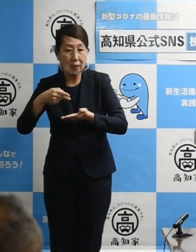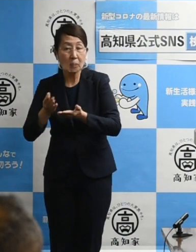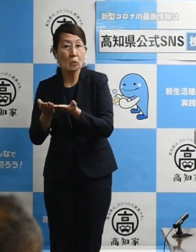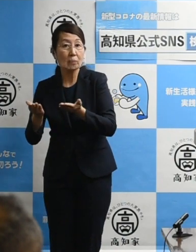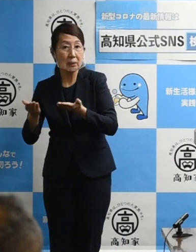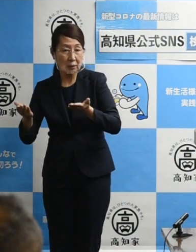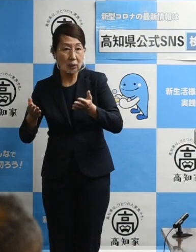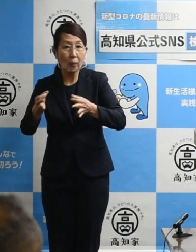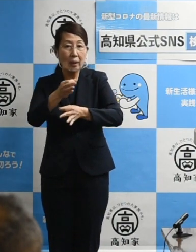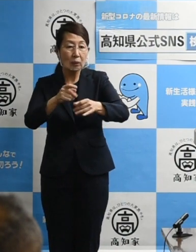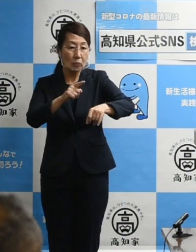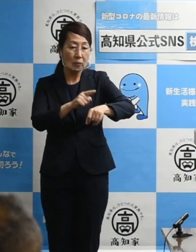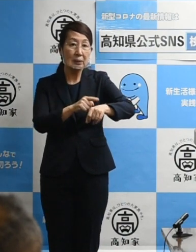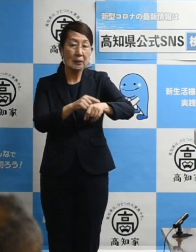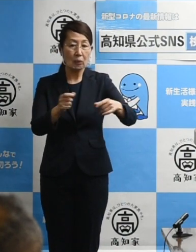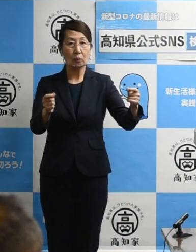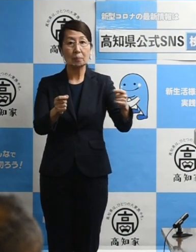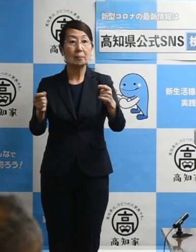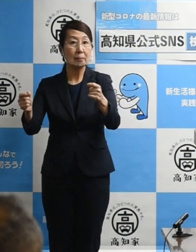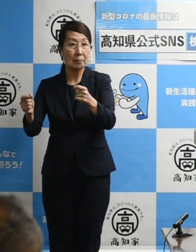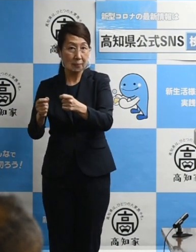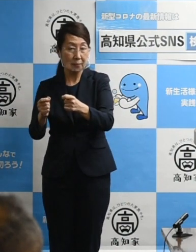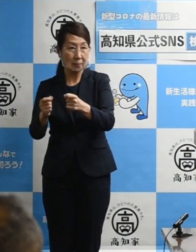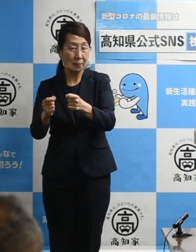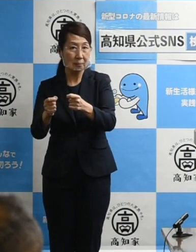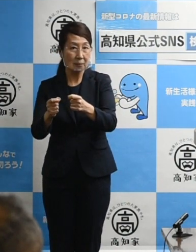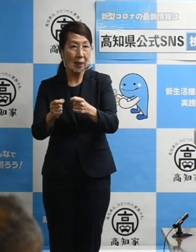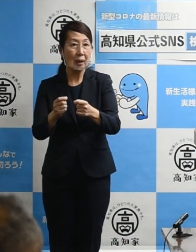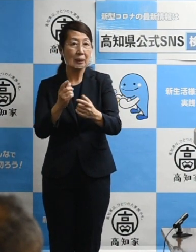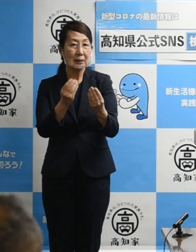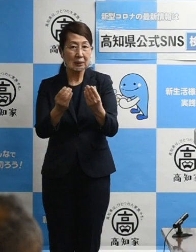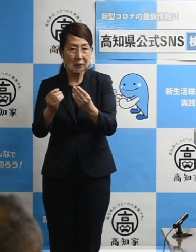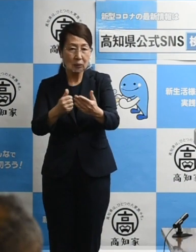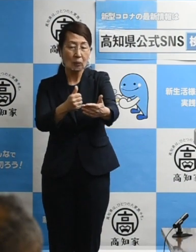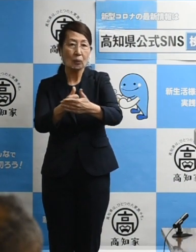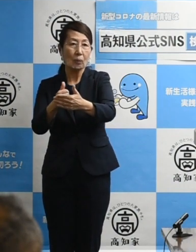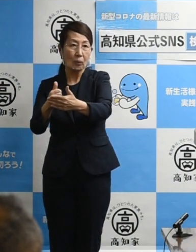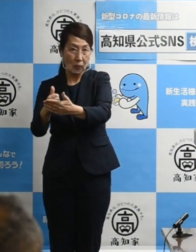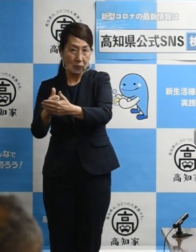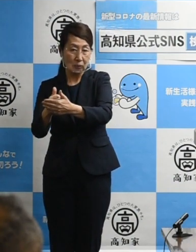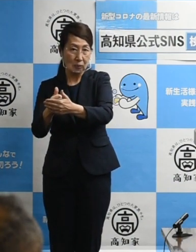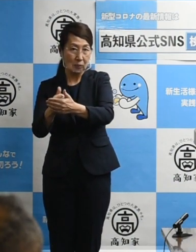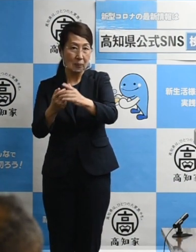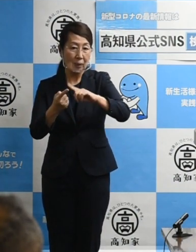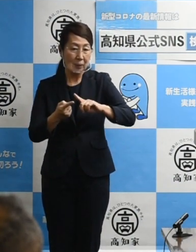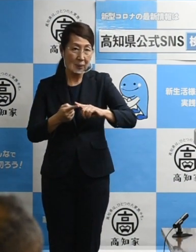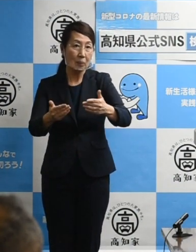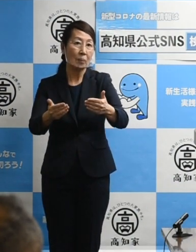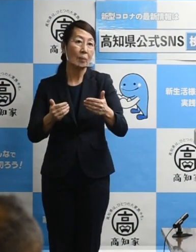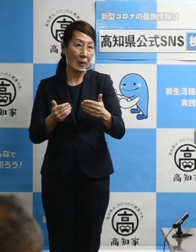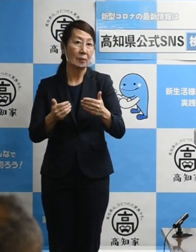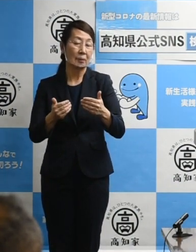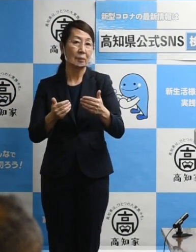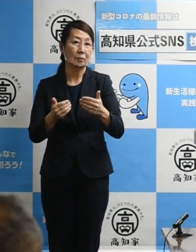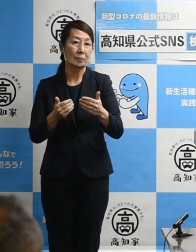のについて、事業者の皆さんに確実に協力をいただく、ここが今先決だと考えております。まあ、そのため